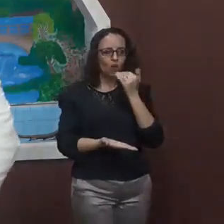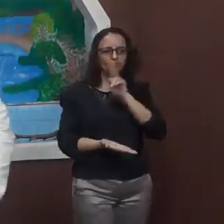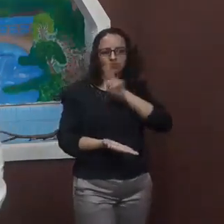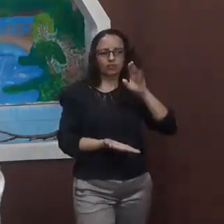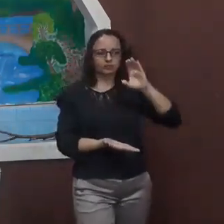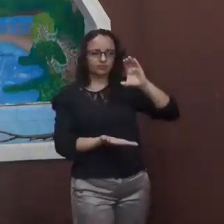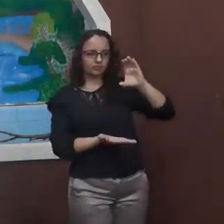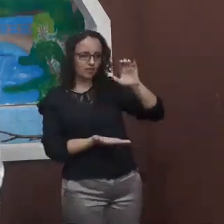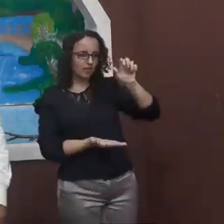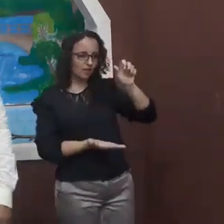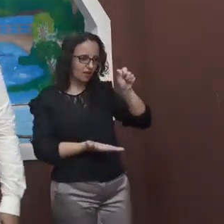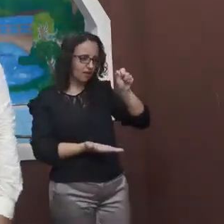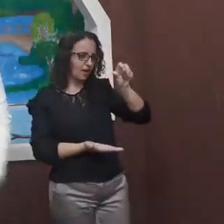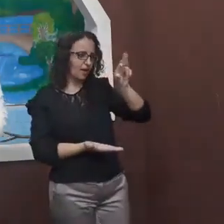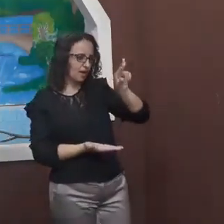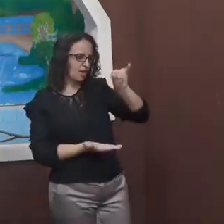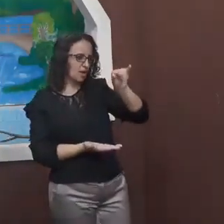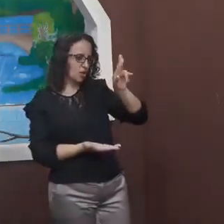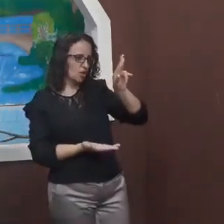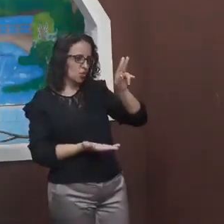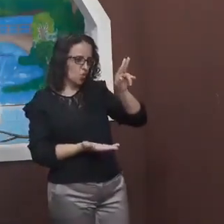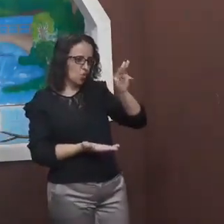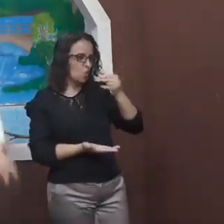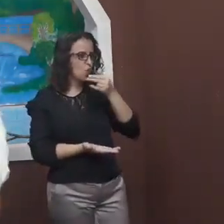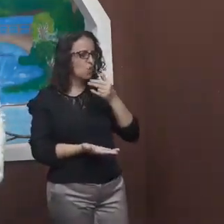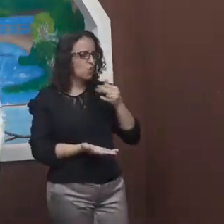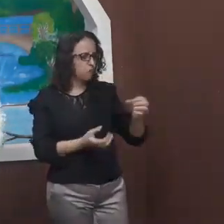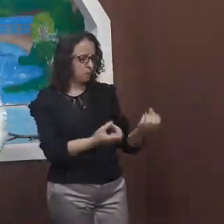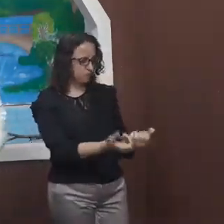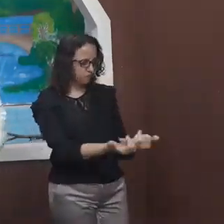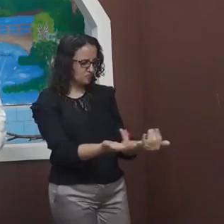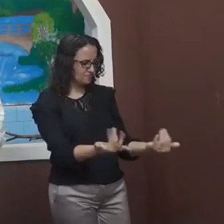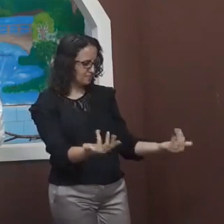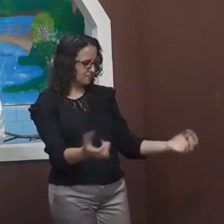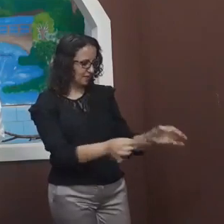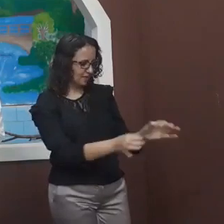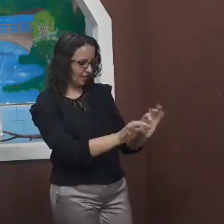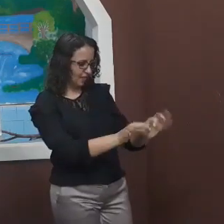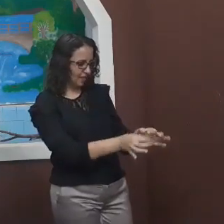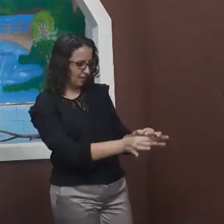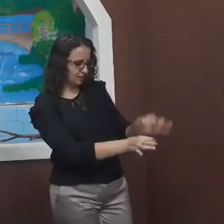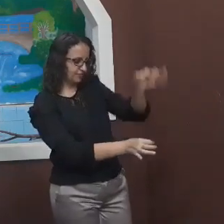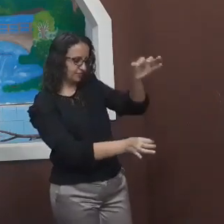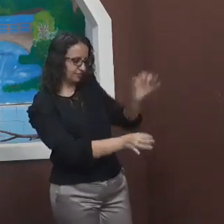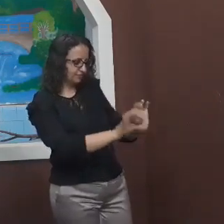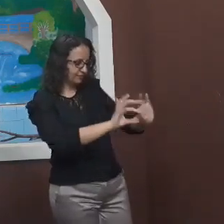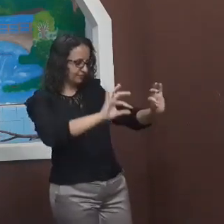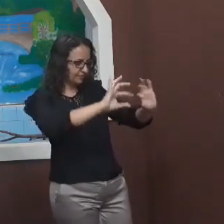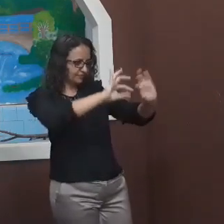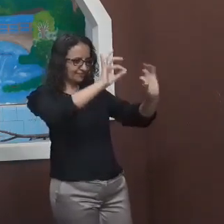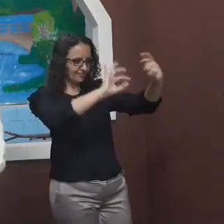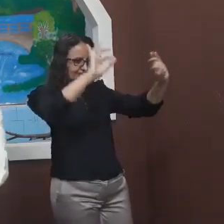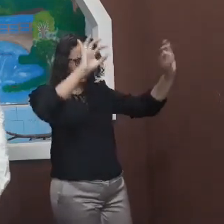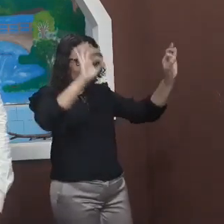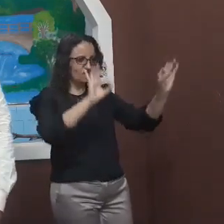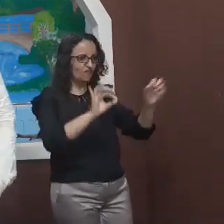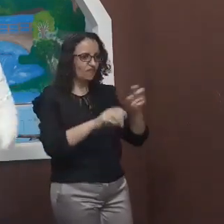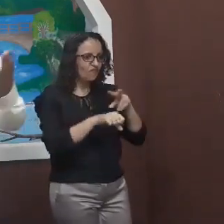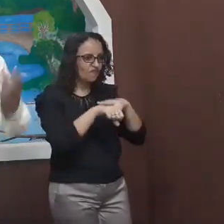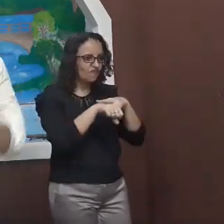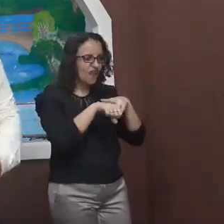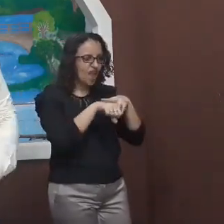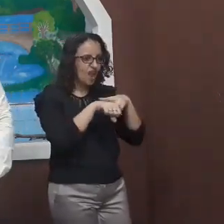Caruru. Mas a situação era difícil, minha mãe fazia uma saladinha de caruru. Olha, tem lugar que nem o porco come mais